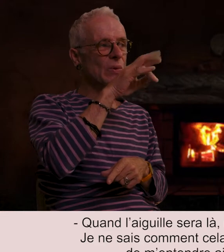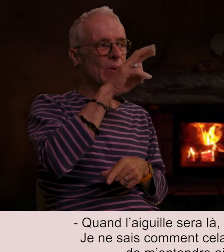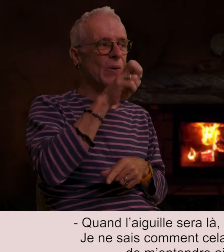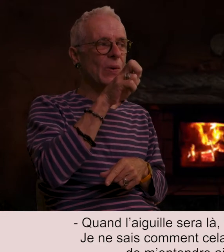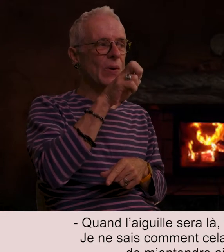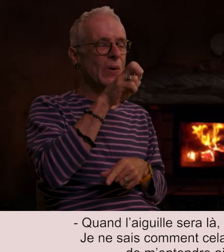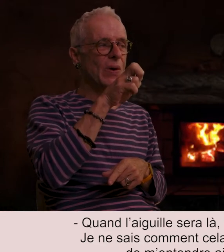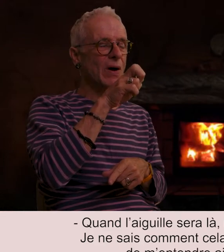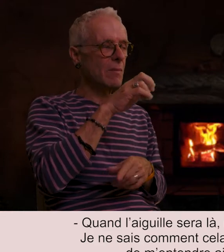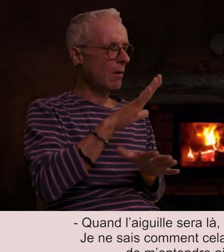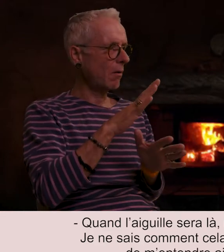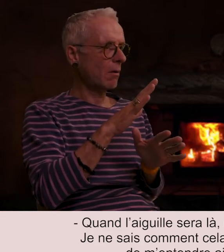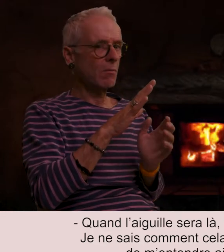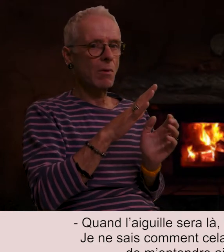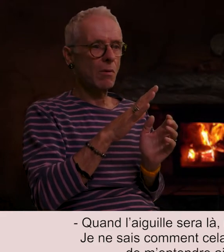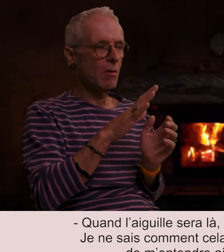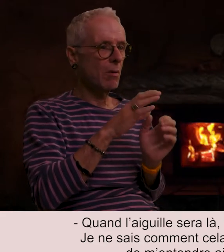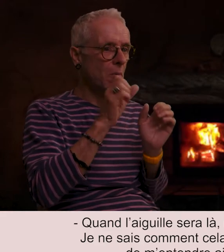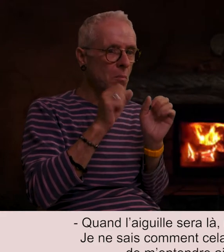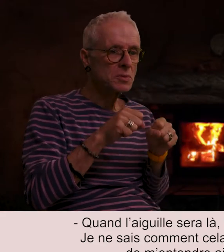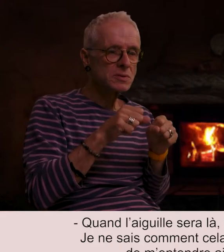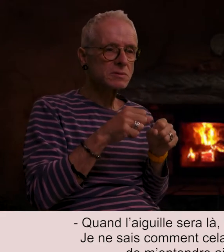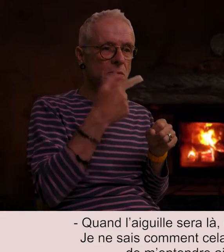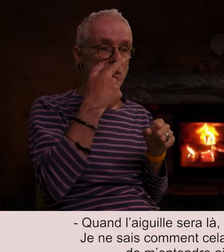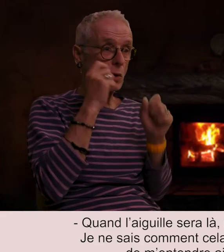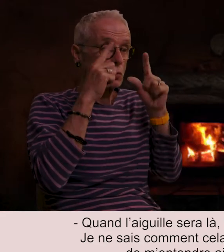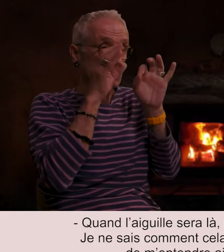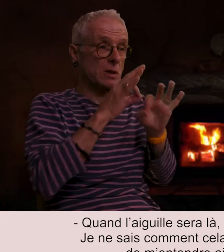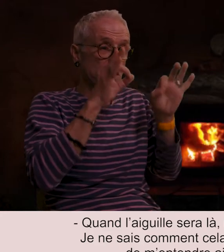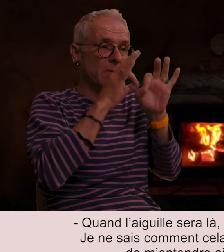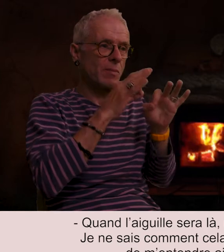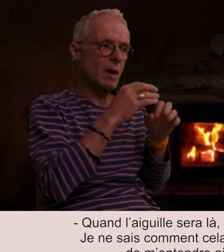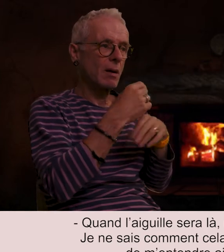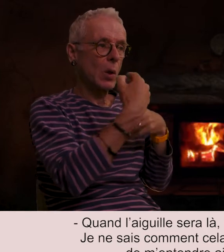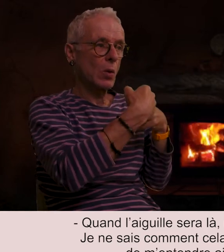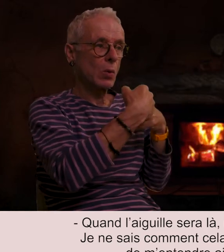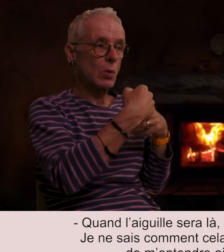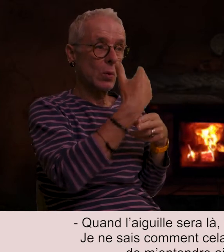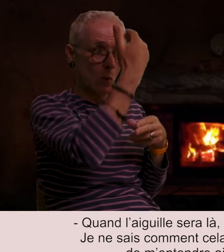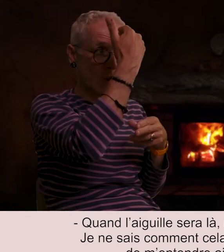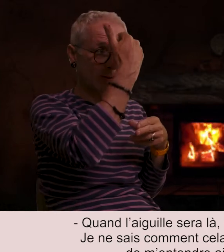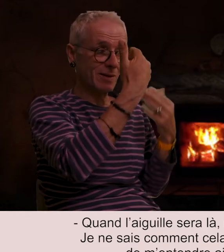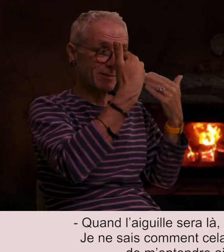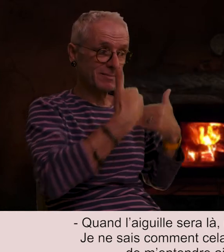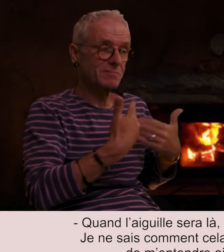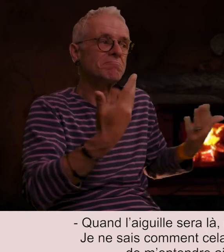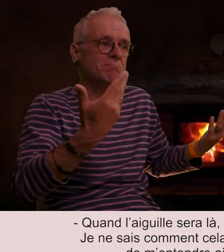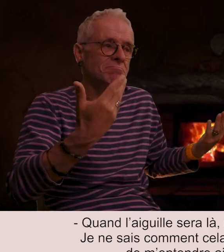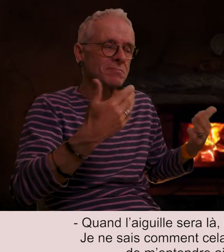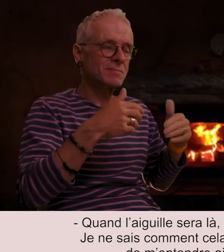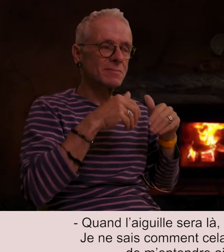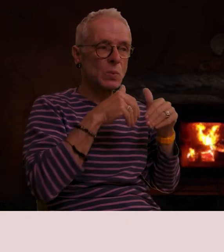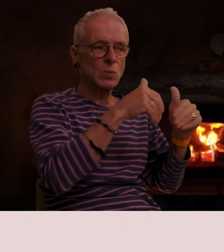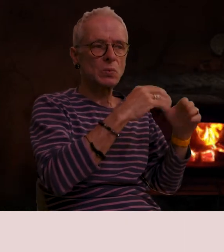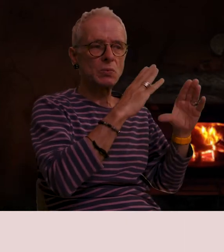je ne sais comment cela se fit je ne fus nullement surpris de m'entendre ainsi appeler par mon nom et nous continuâmes causer